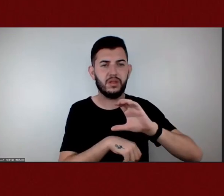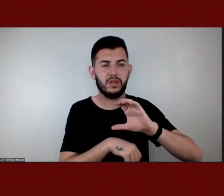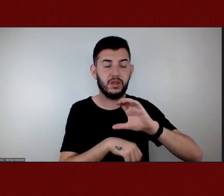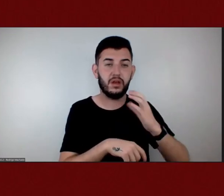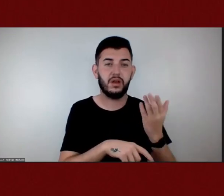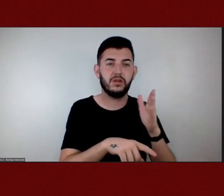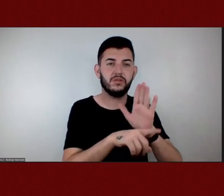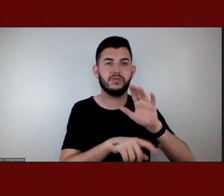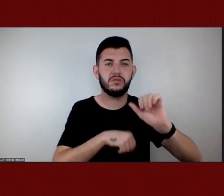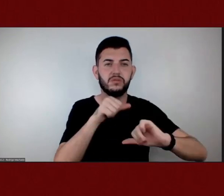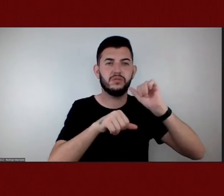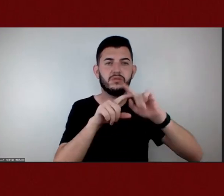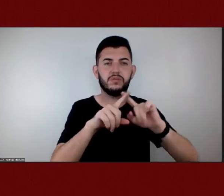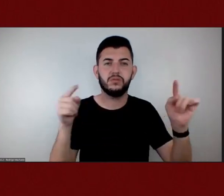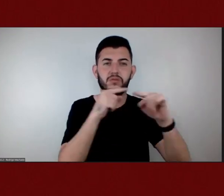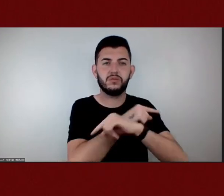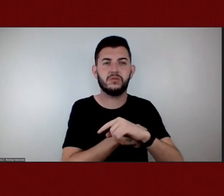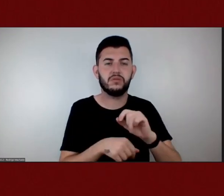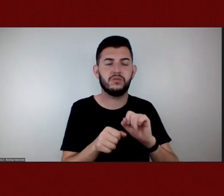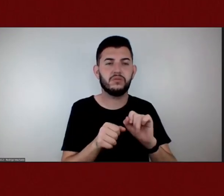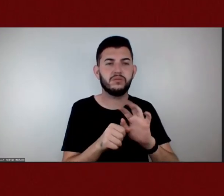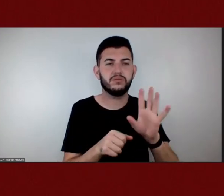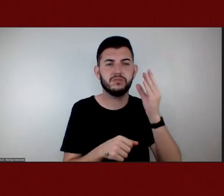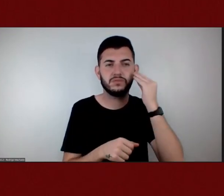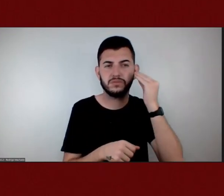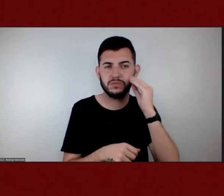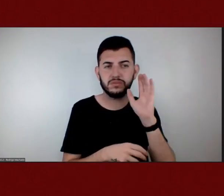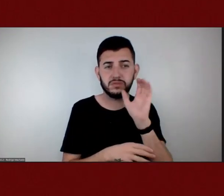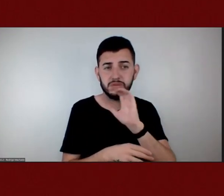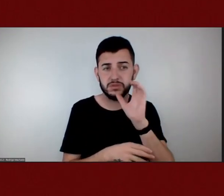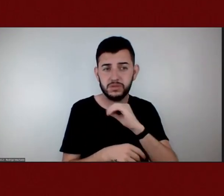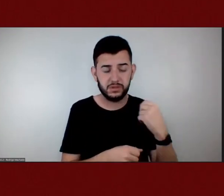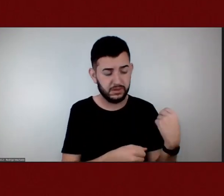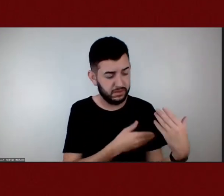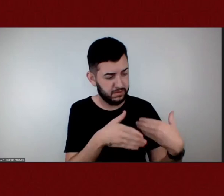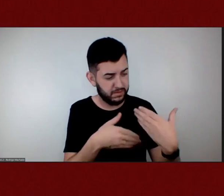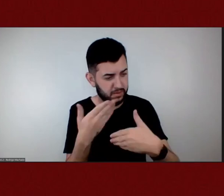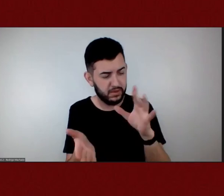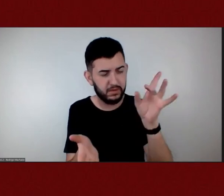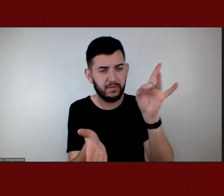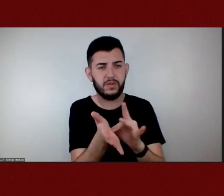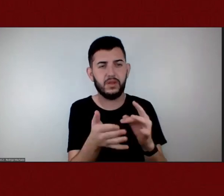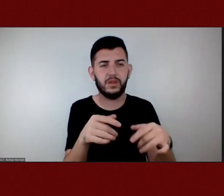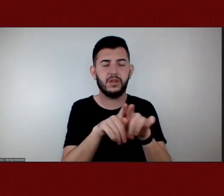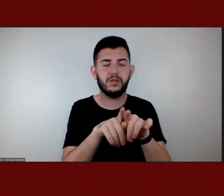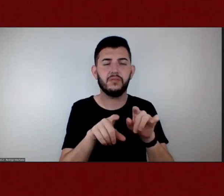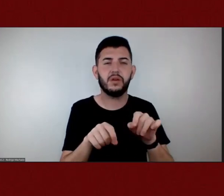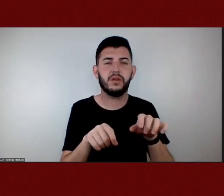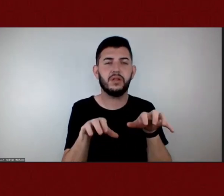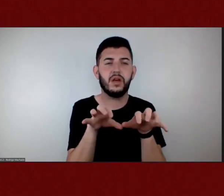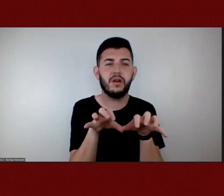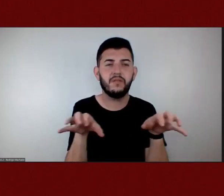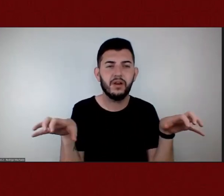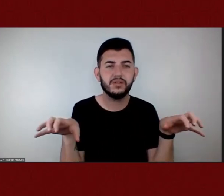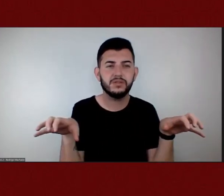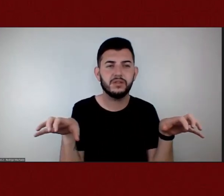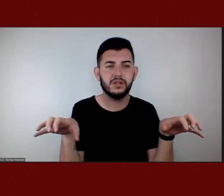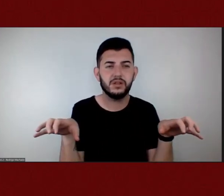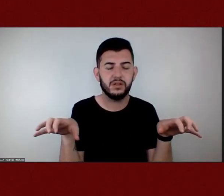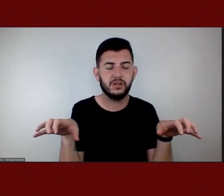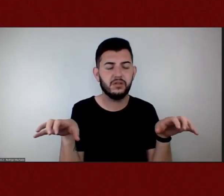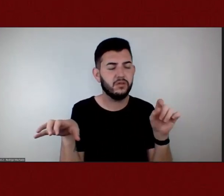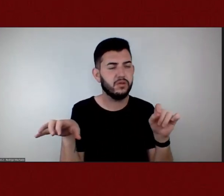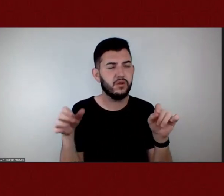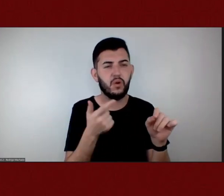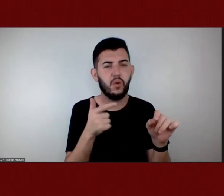foi feita uma tentativa de acelerar o processo de forma voluntarista, afastando de forma definitiva outros setores